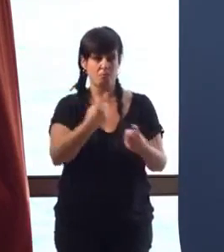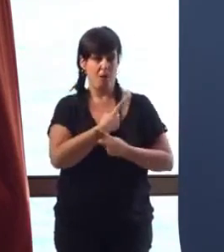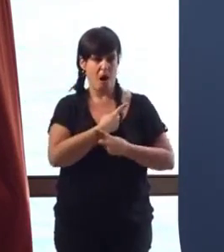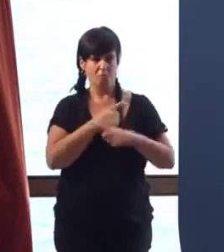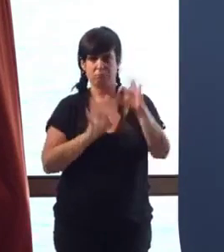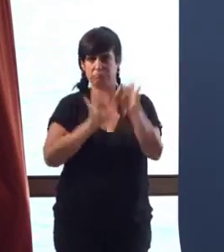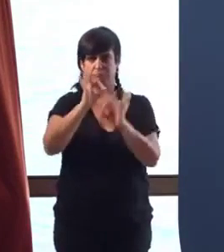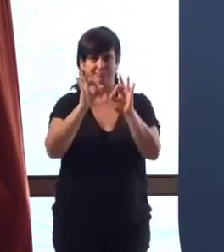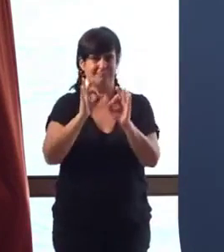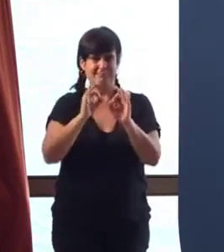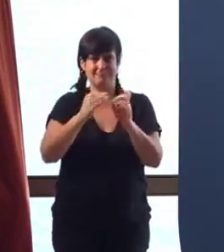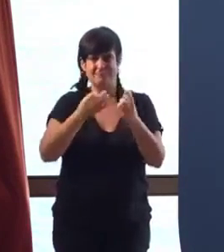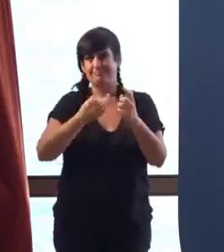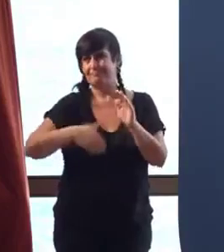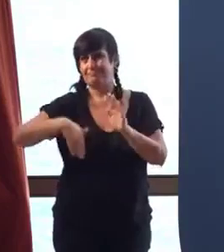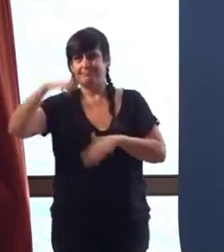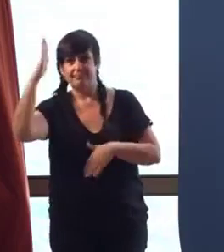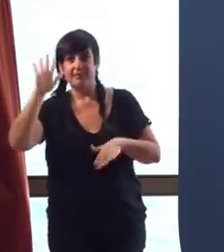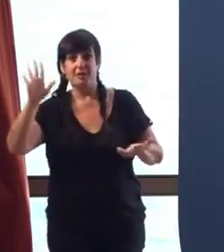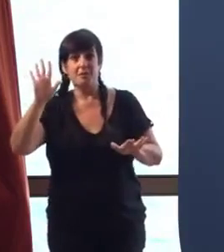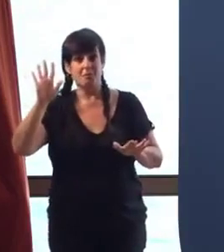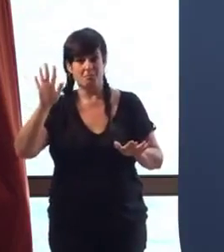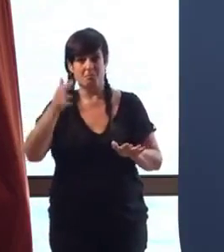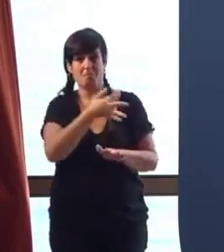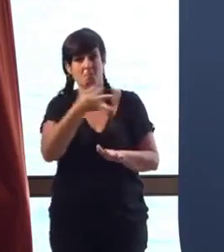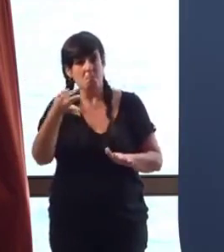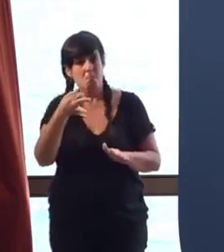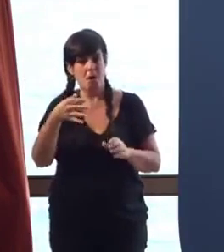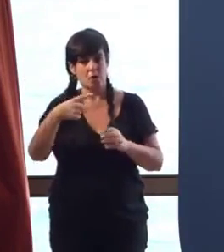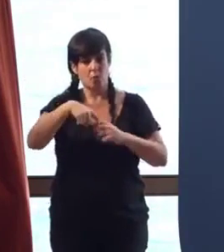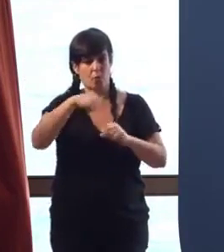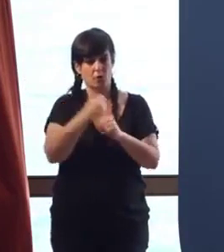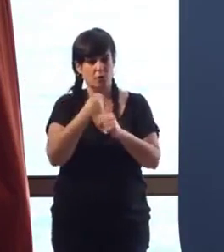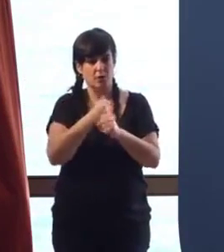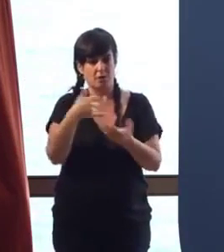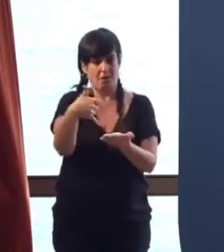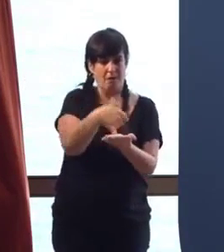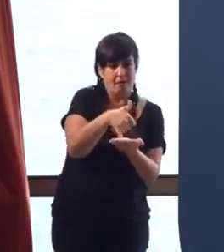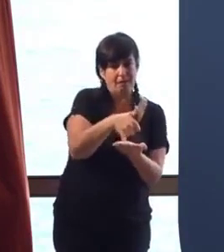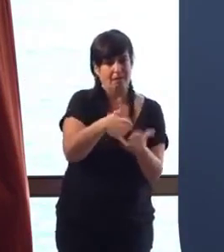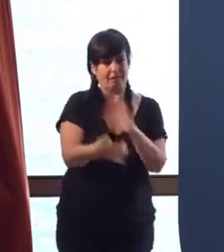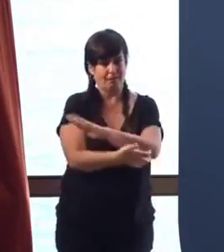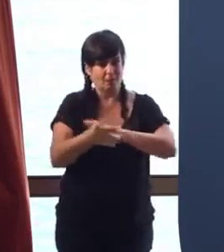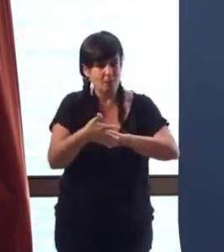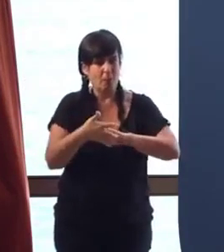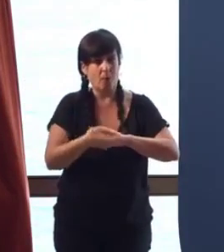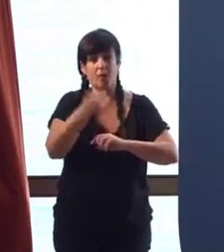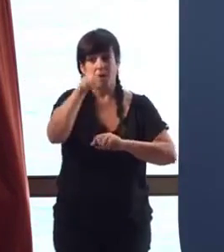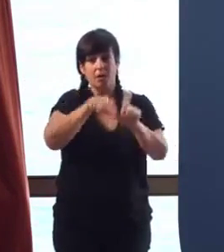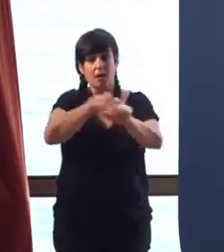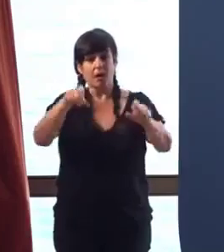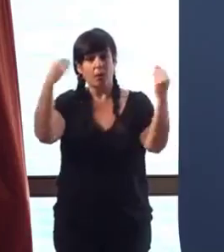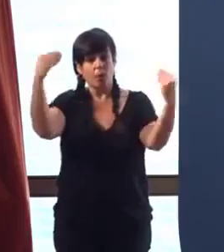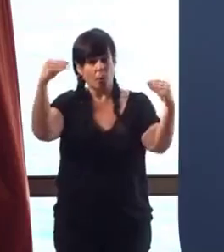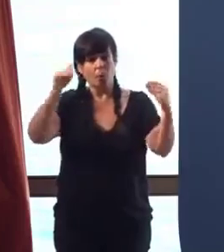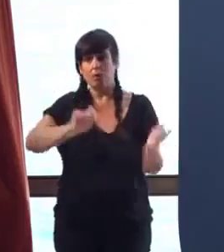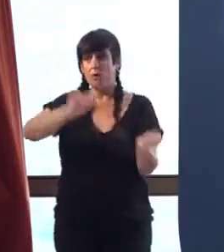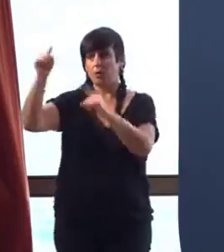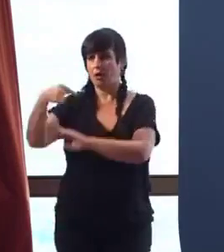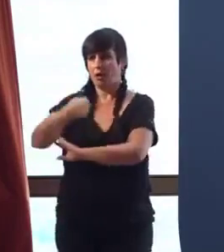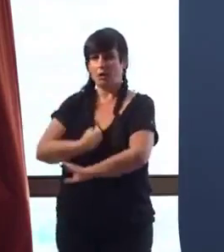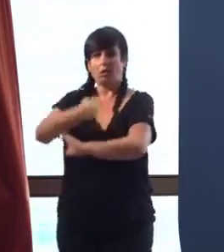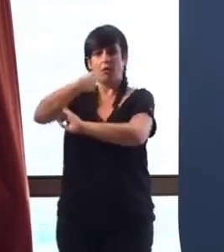Estado. El problema principal para la gente es la precariedad laboral. El problema principal para la gente es que cada vez más jóvenes tienen que emigrar a buscarse la vida y